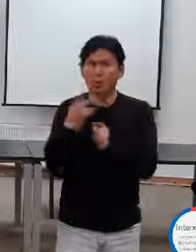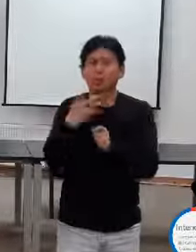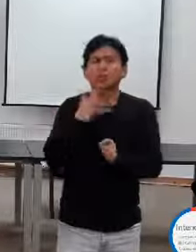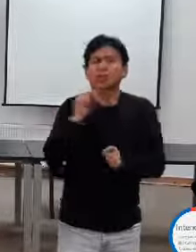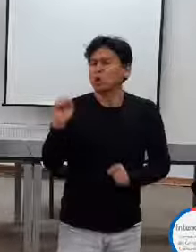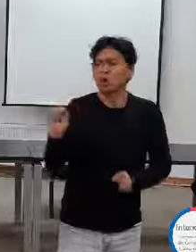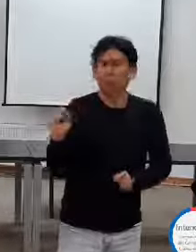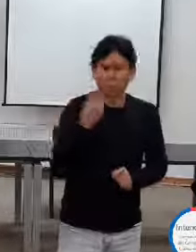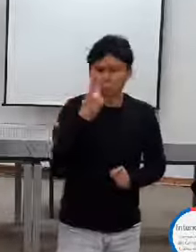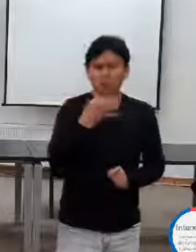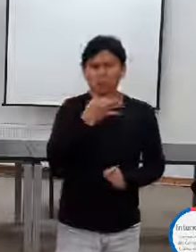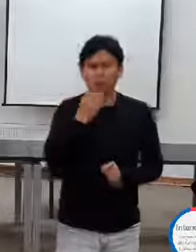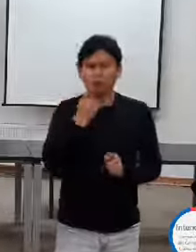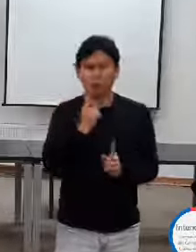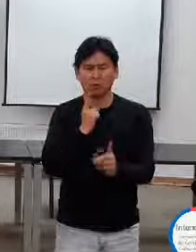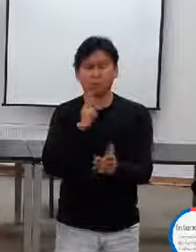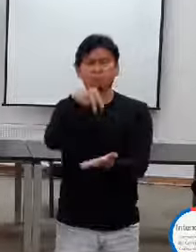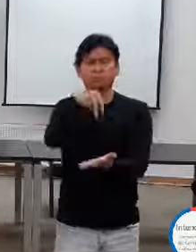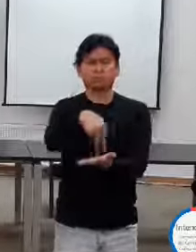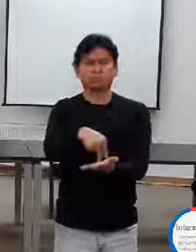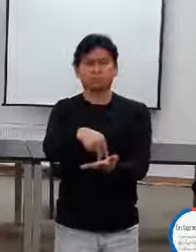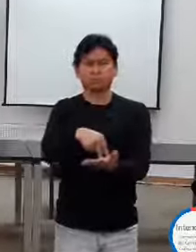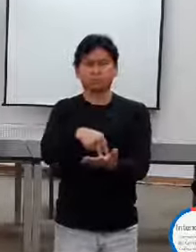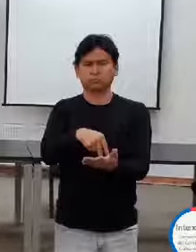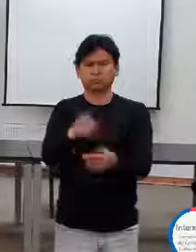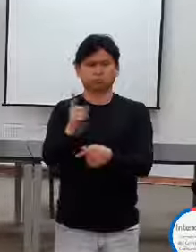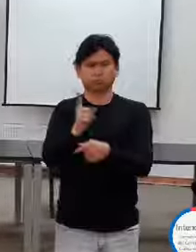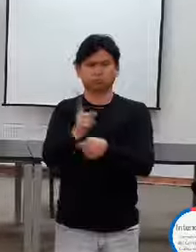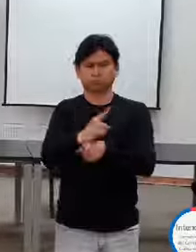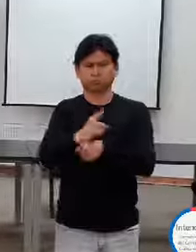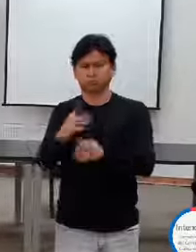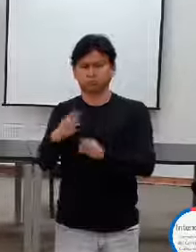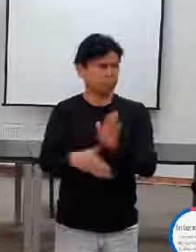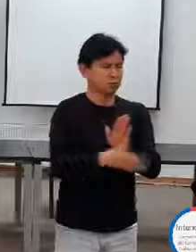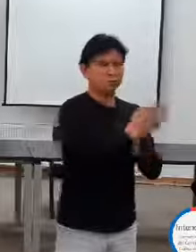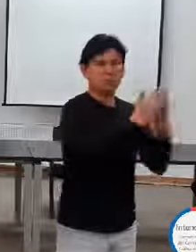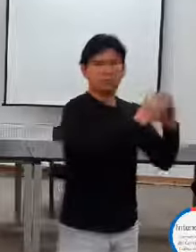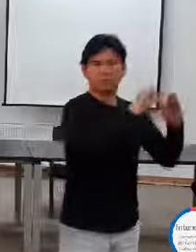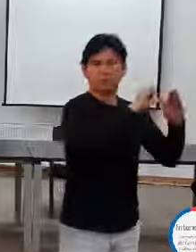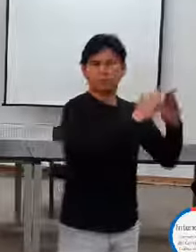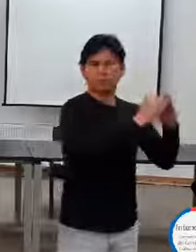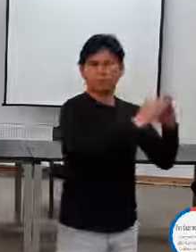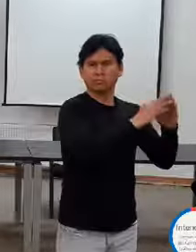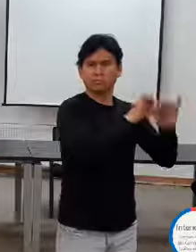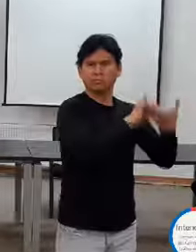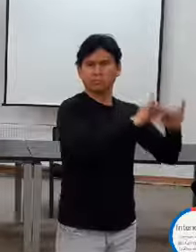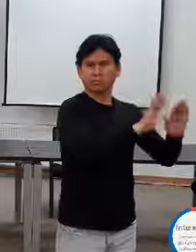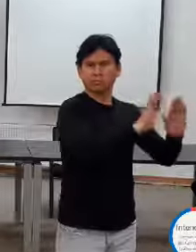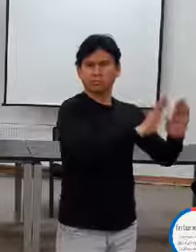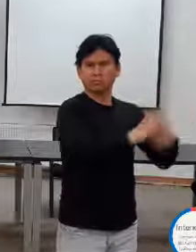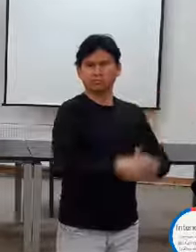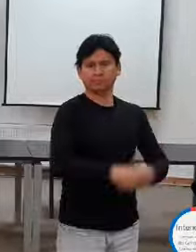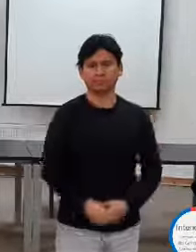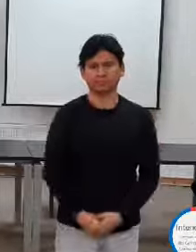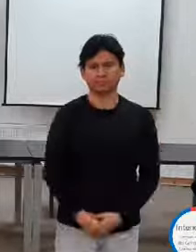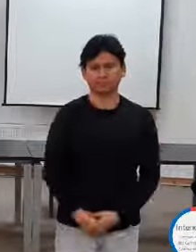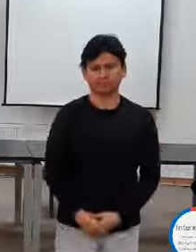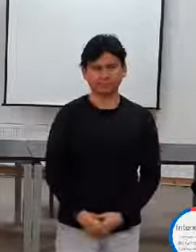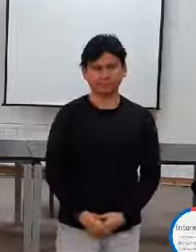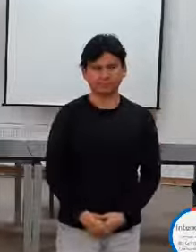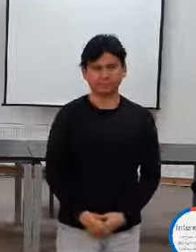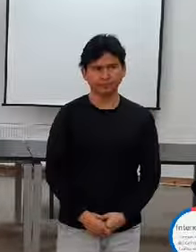único que se realizó fue una presentación y el funcionario inmediatamente se va a su domicilio para mantener la cuarentena preventiva.